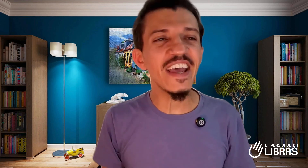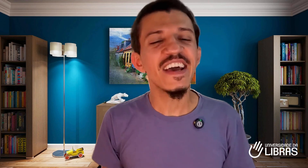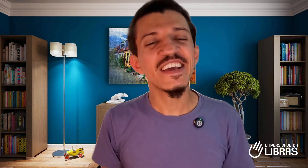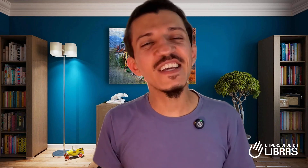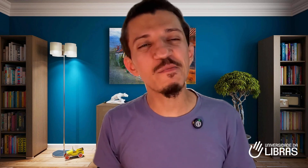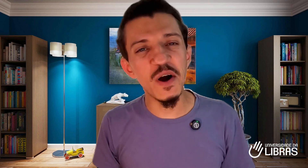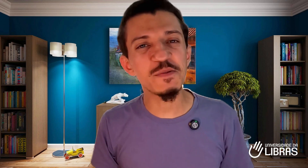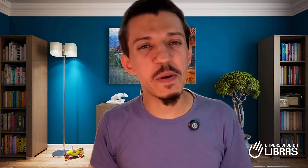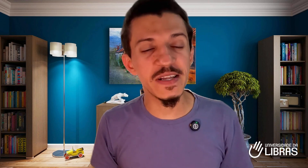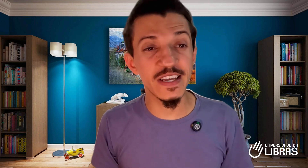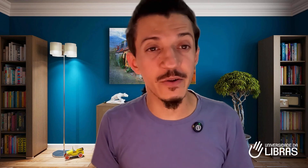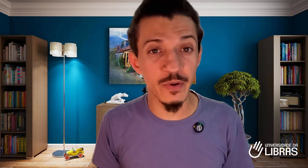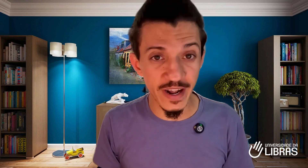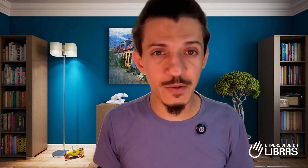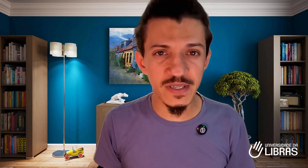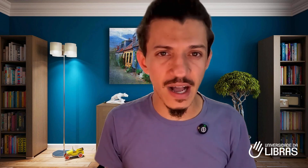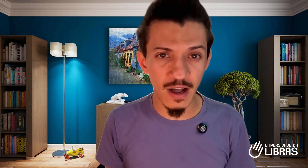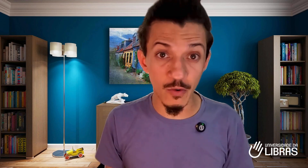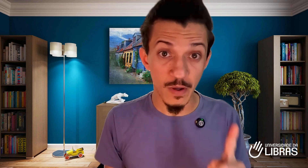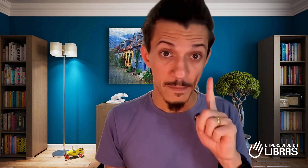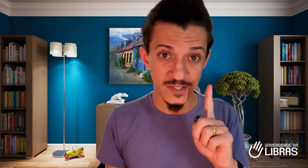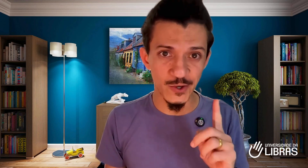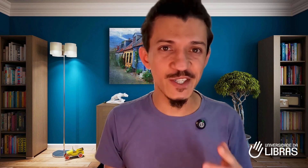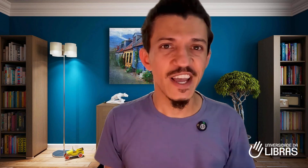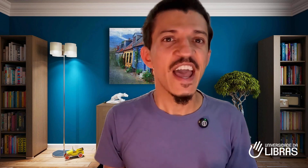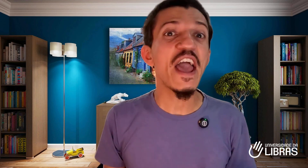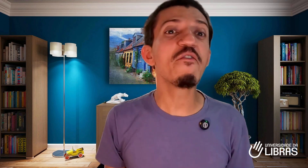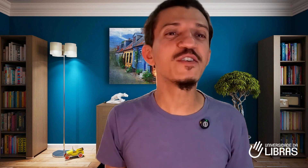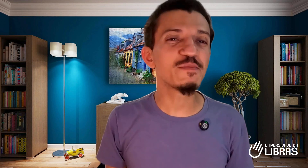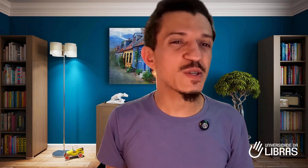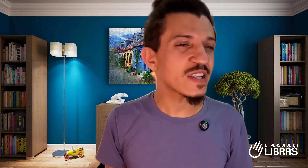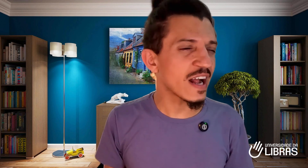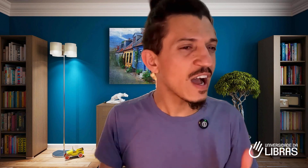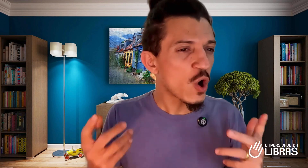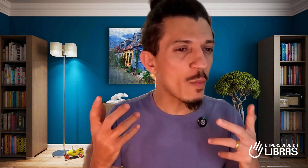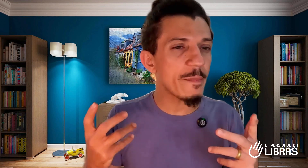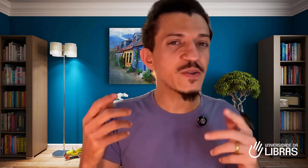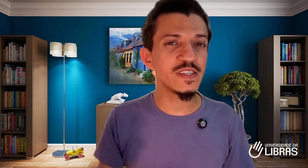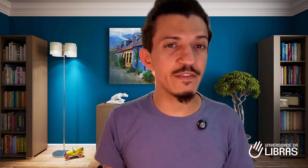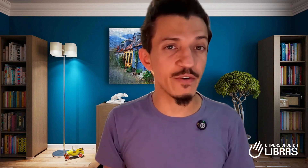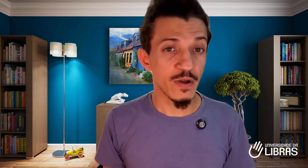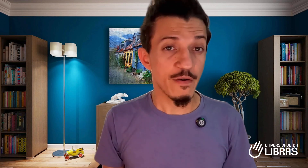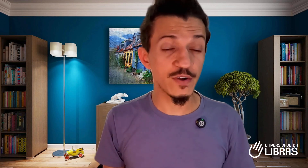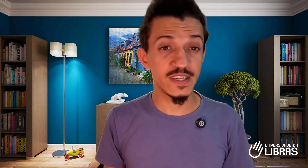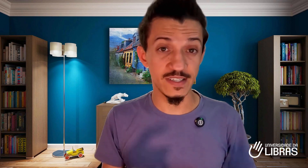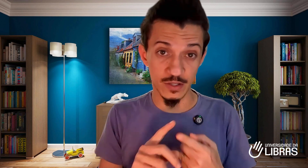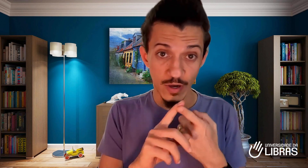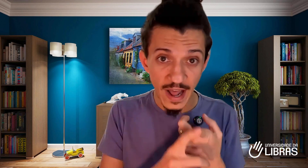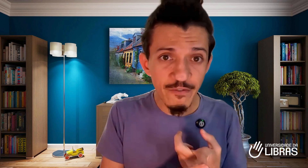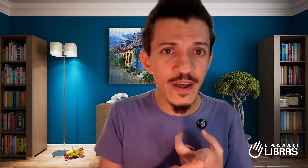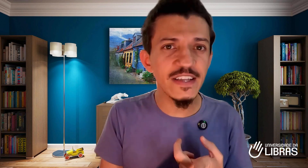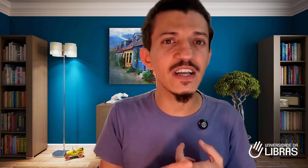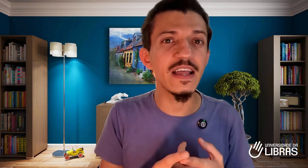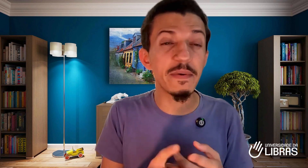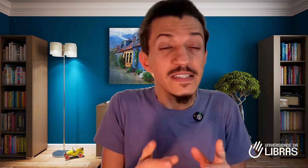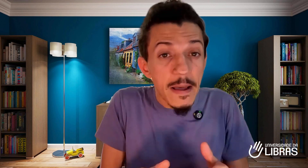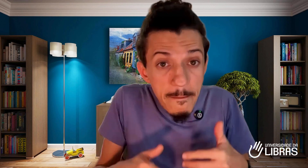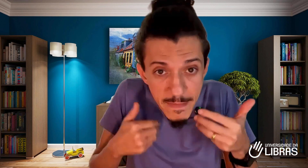isso pode parecer um grande obstáculo, mas hoje eu vou te mostrar como é possível você se tornar fluente em Libras mesmo